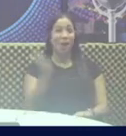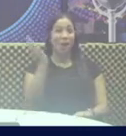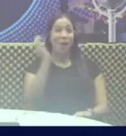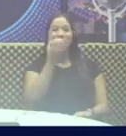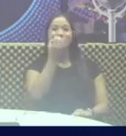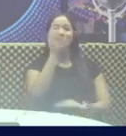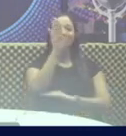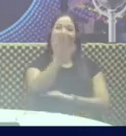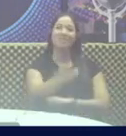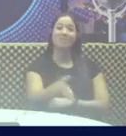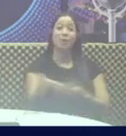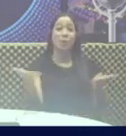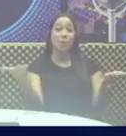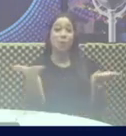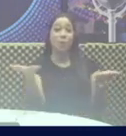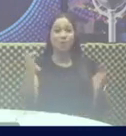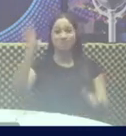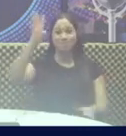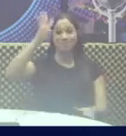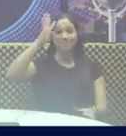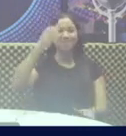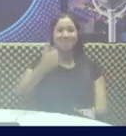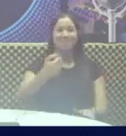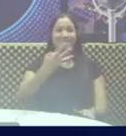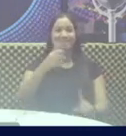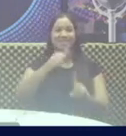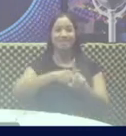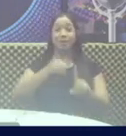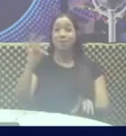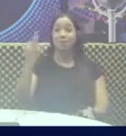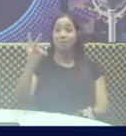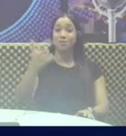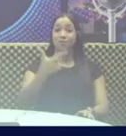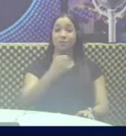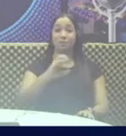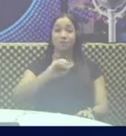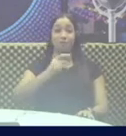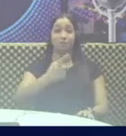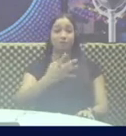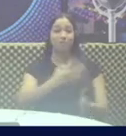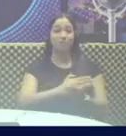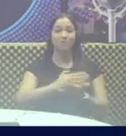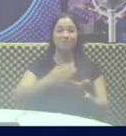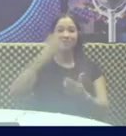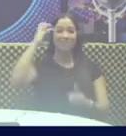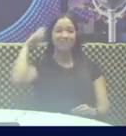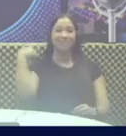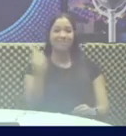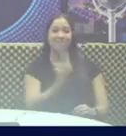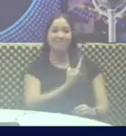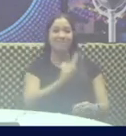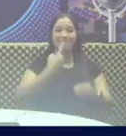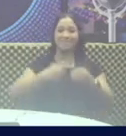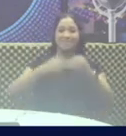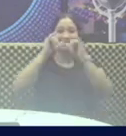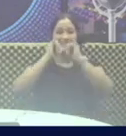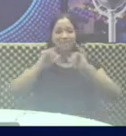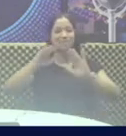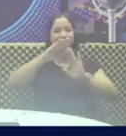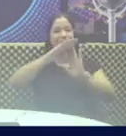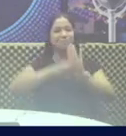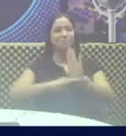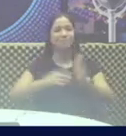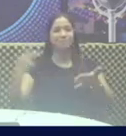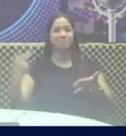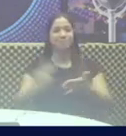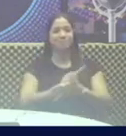Olá, boa tarde. Hoje é quarta-feira, dia 14 de fevereiro de 2024. Está no ar a Rádio Nossa Cidade com o boletim de